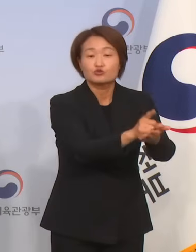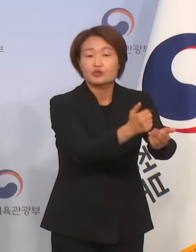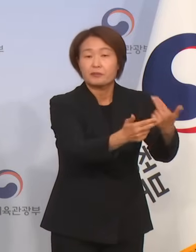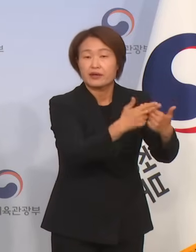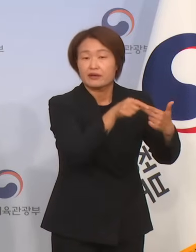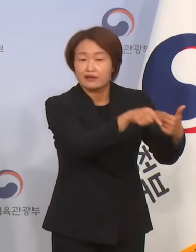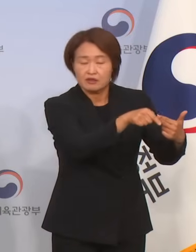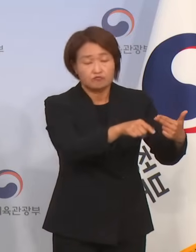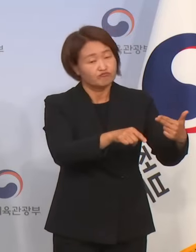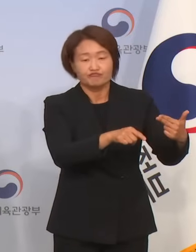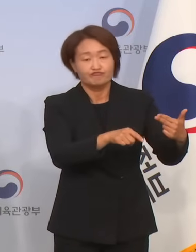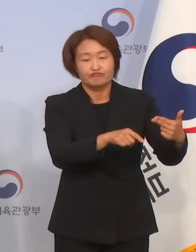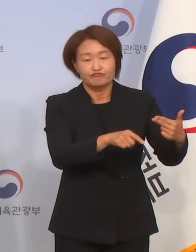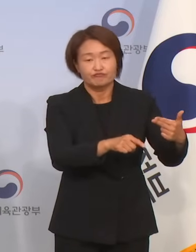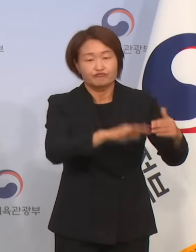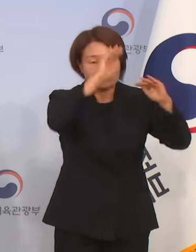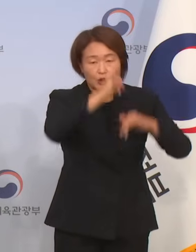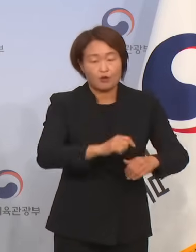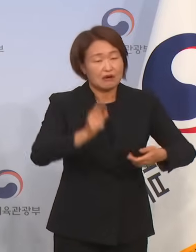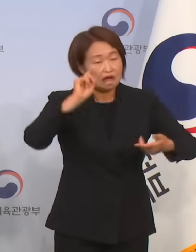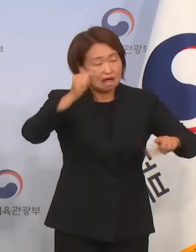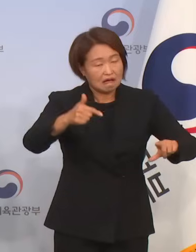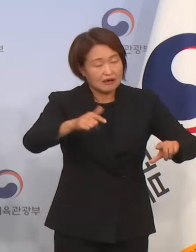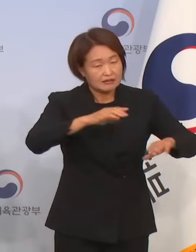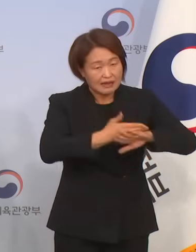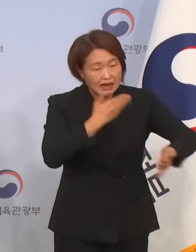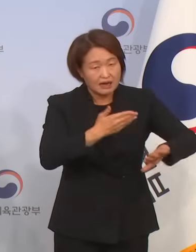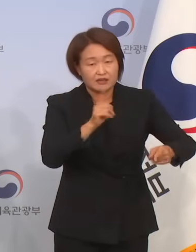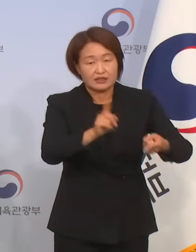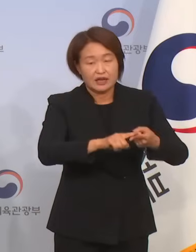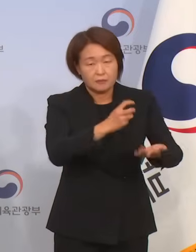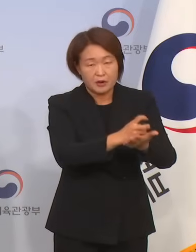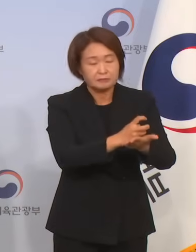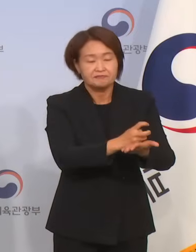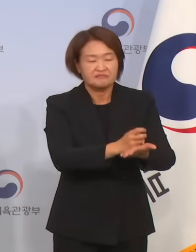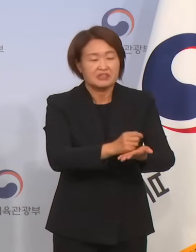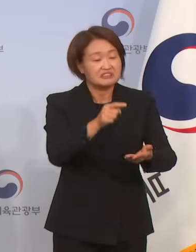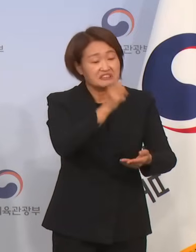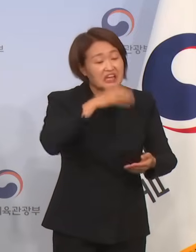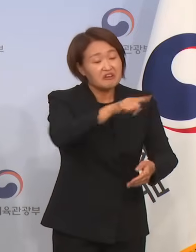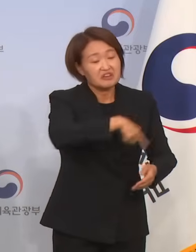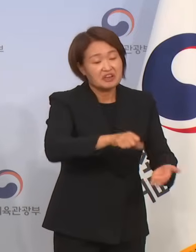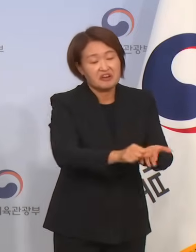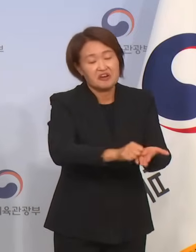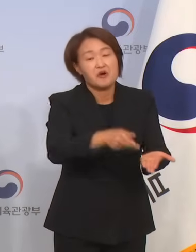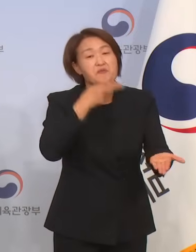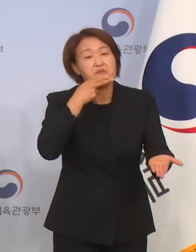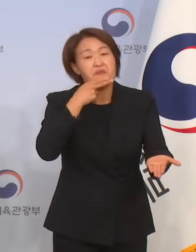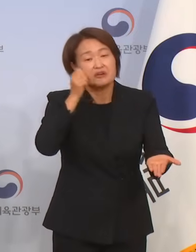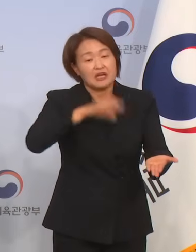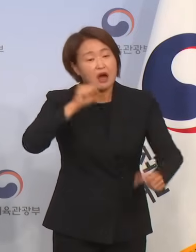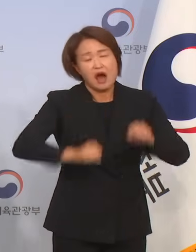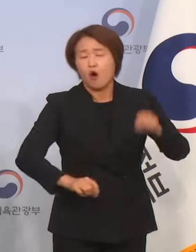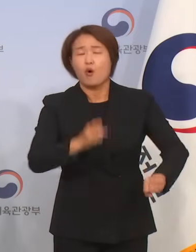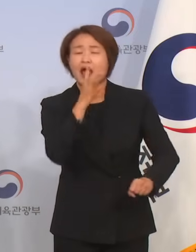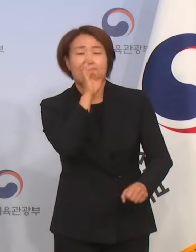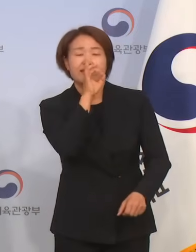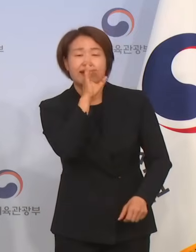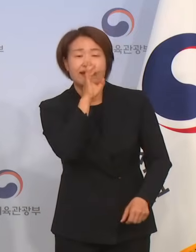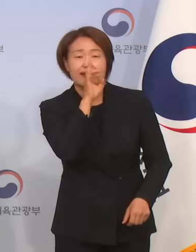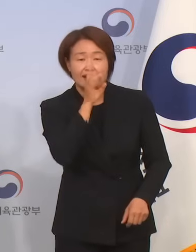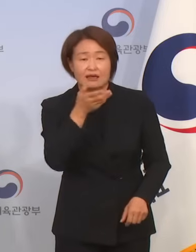축구협회는 상위 규정에 삭제된 사면 권한을 자체 규정에서 삭제하지 않고 행사에서는 안 되는